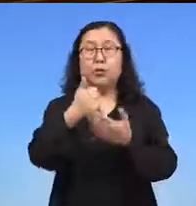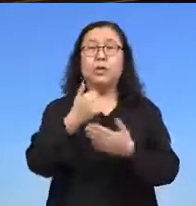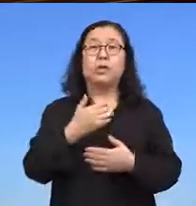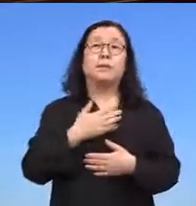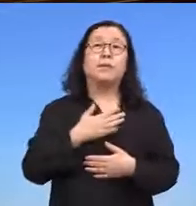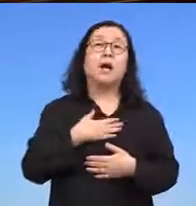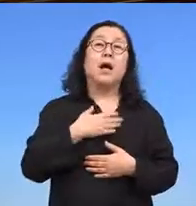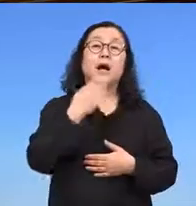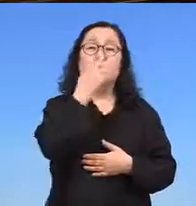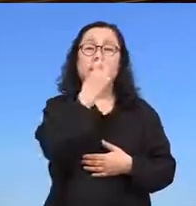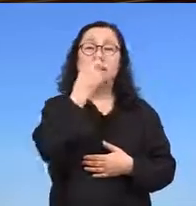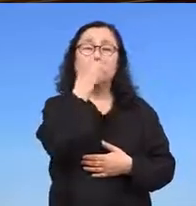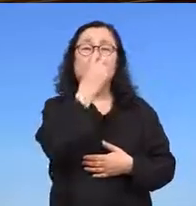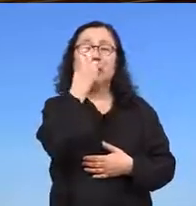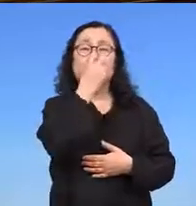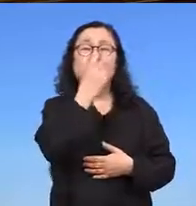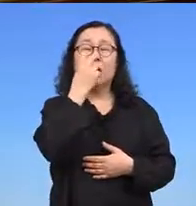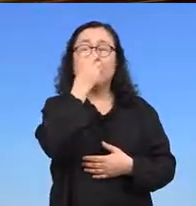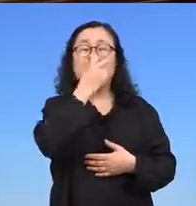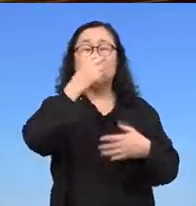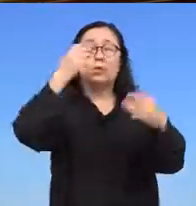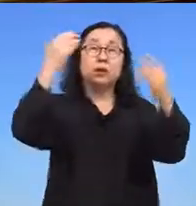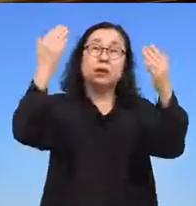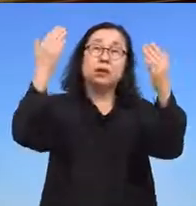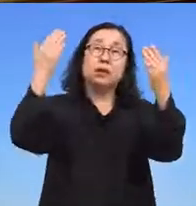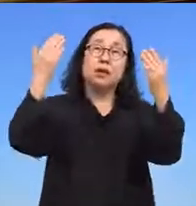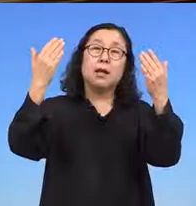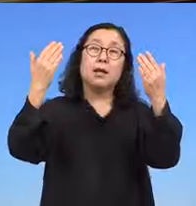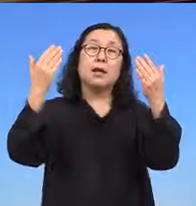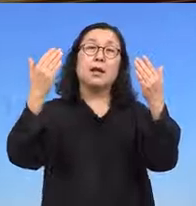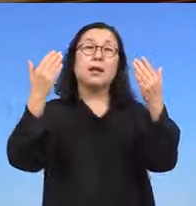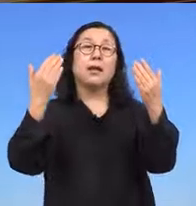주님 나를 지켜주시네.